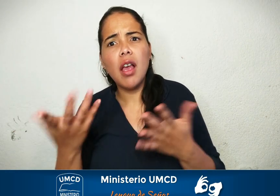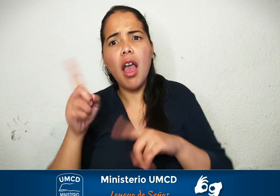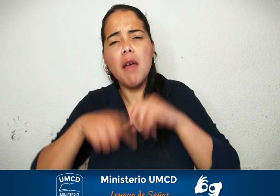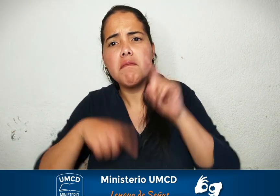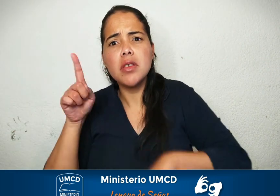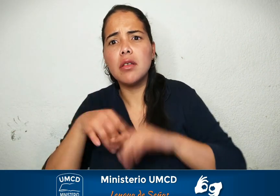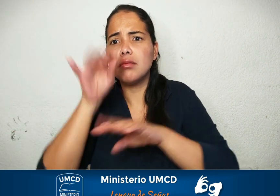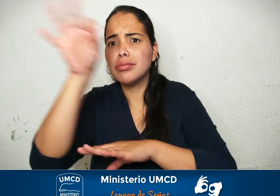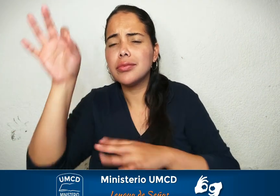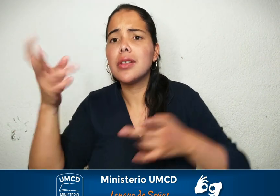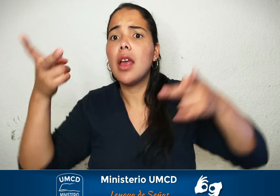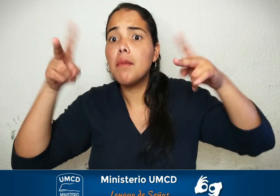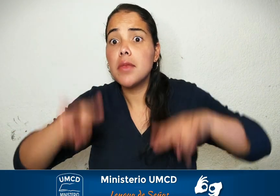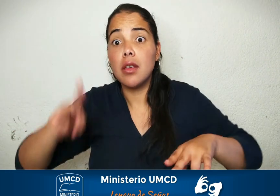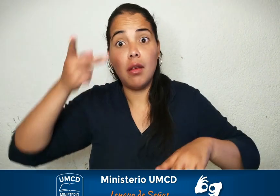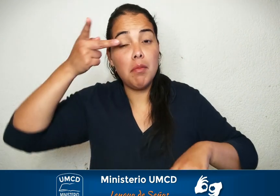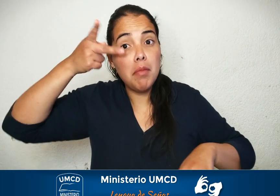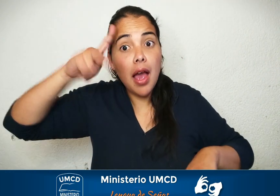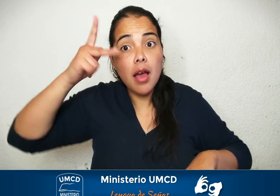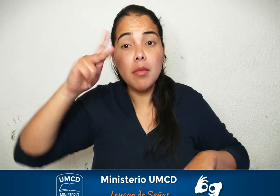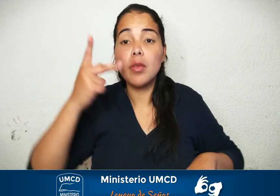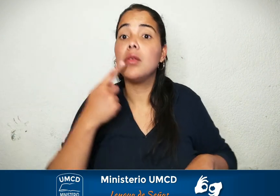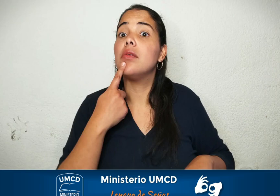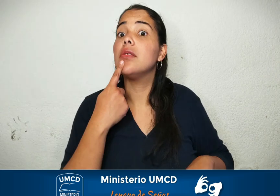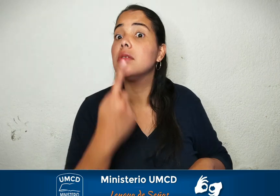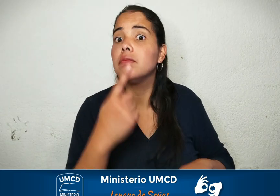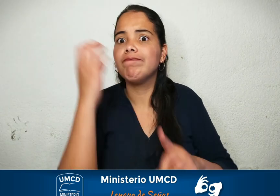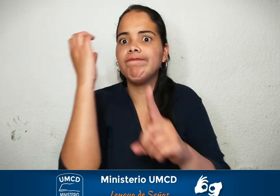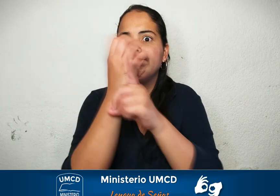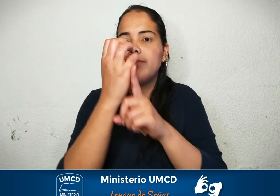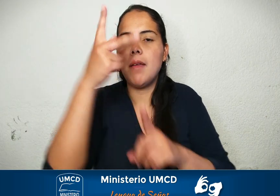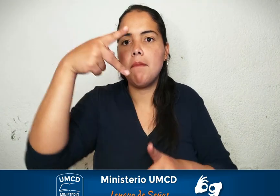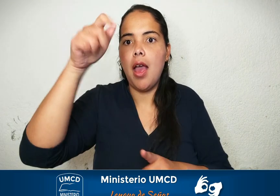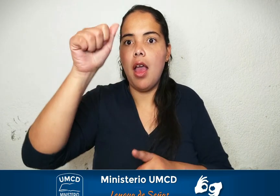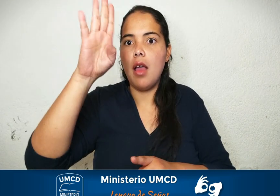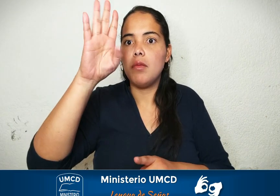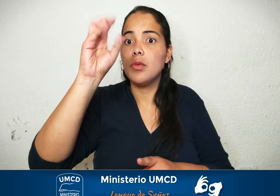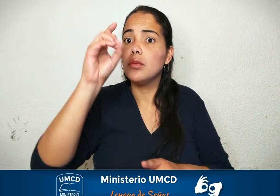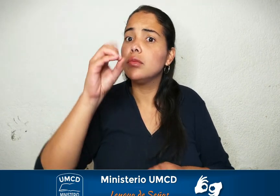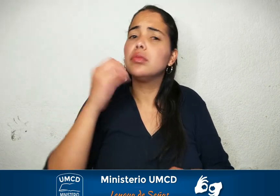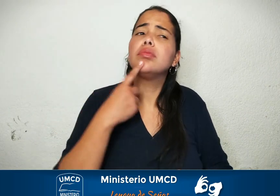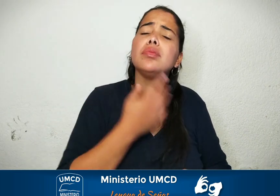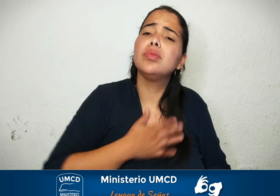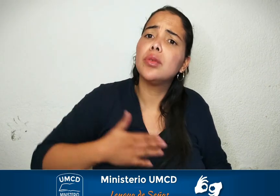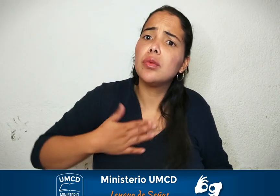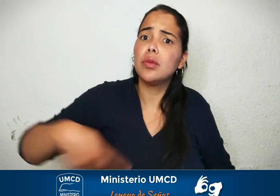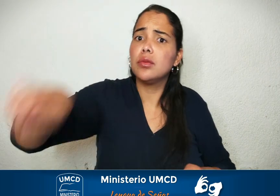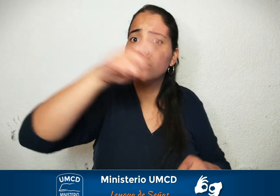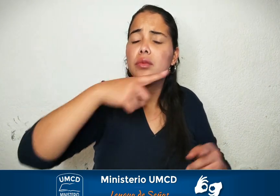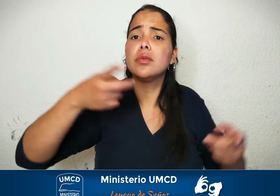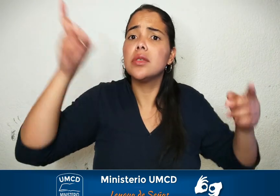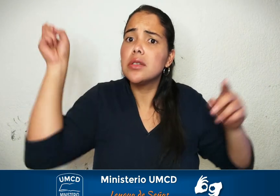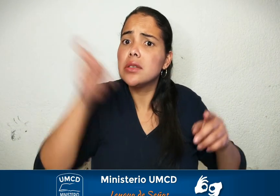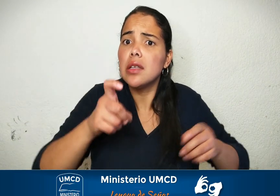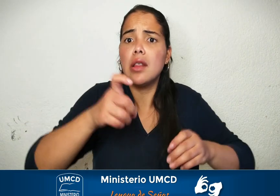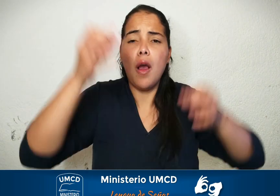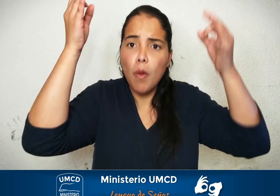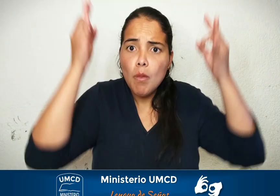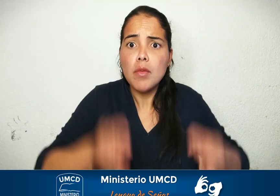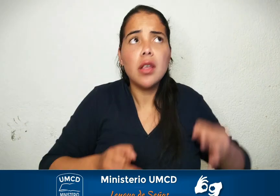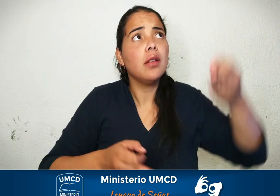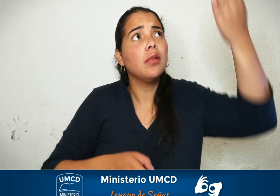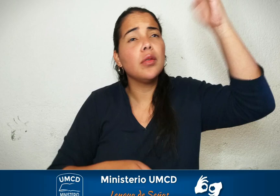estaba cumpliendo, en ningún momento Pablo estaba nuevamente demandando o reclamando que no le habían cumplido